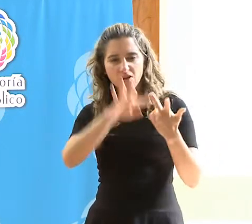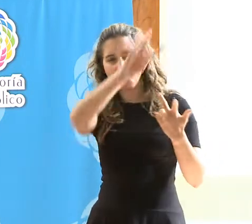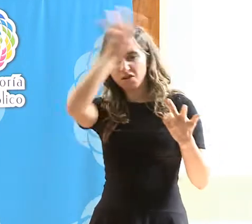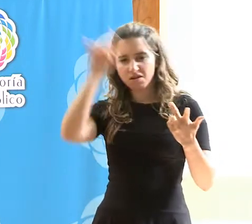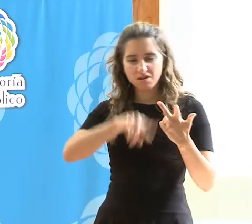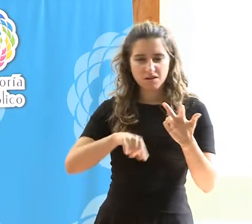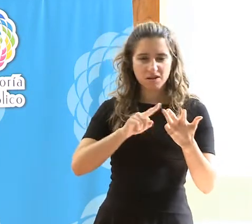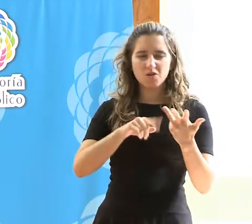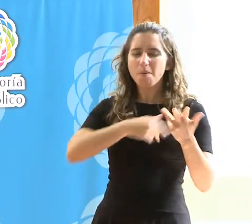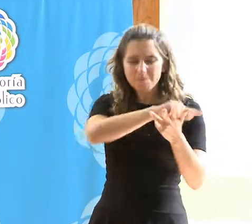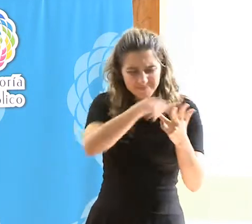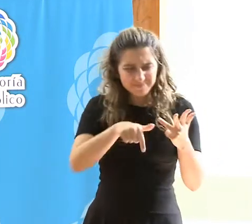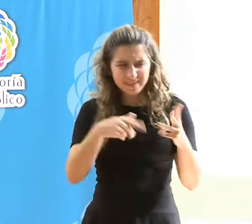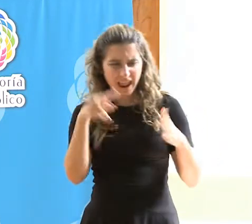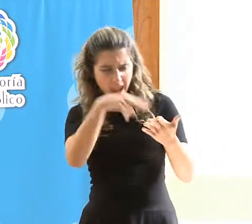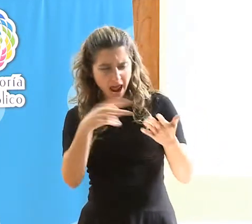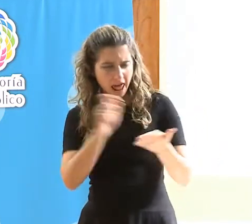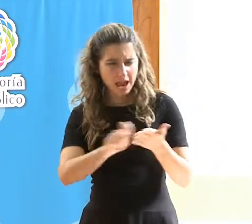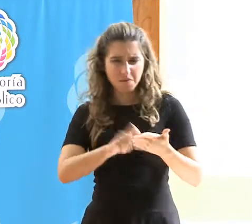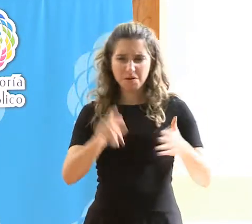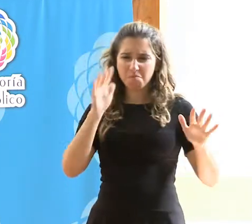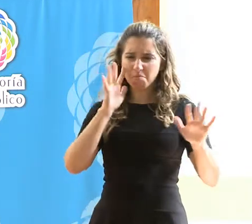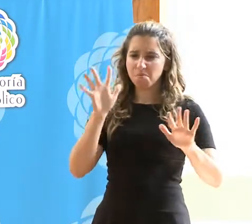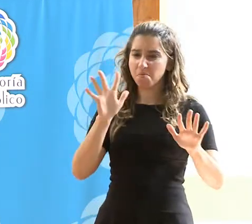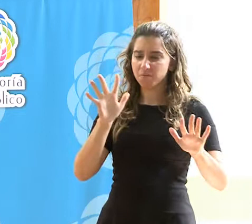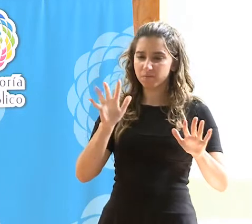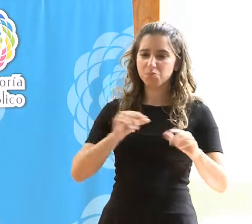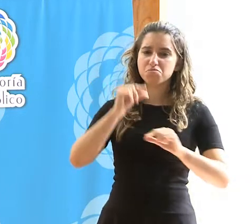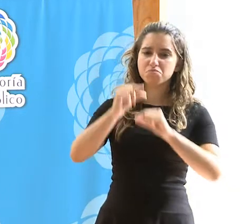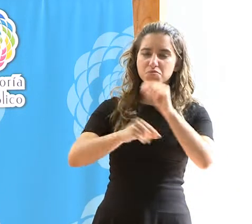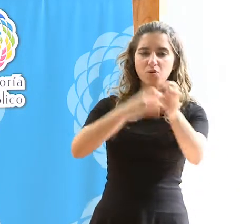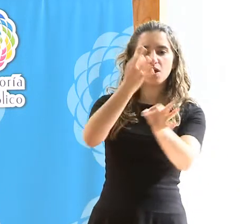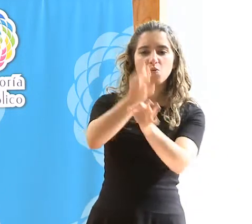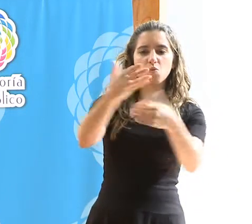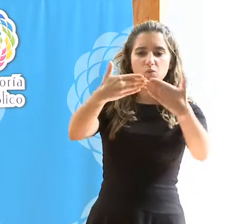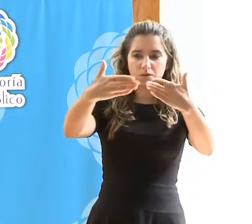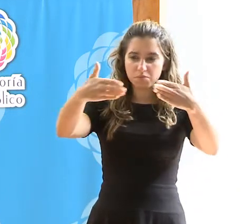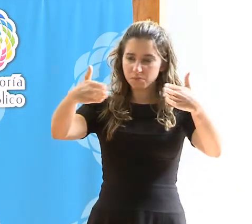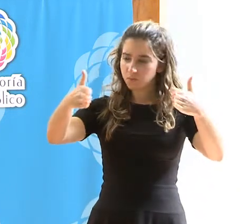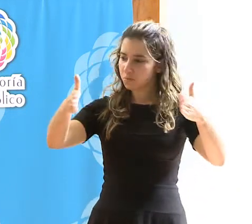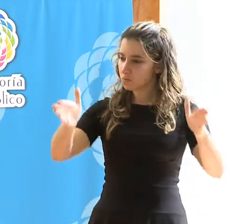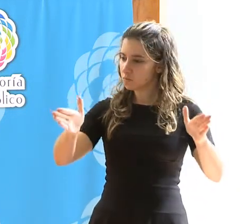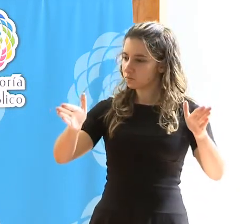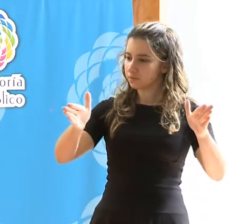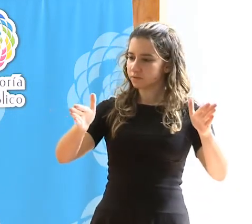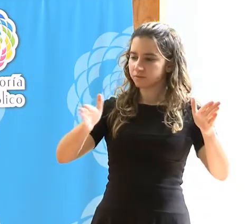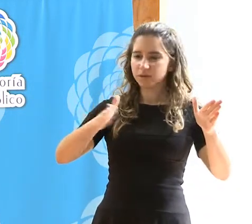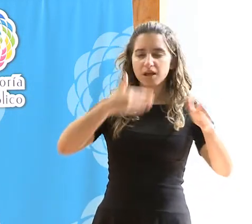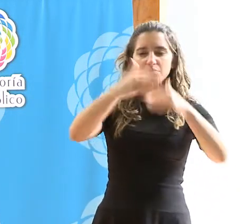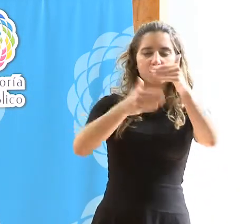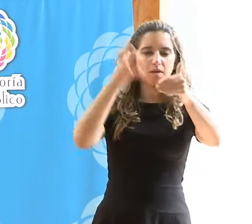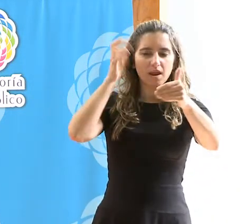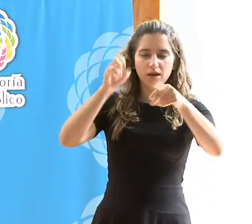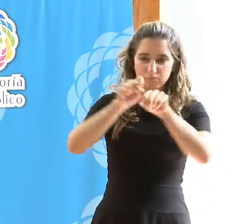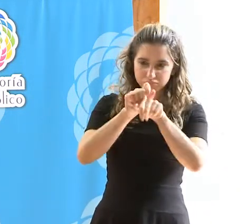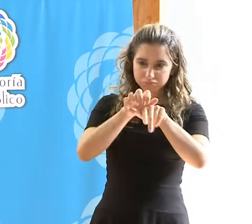la mayoría analfabetos. Pero llegaron las escuelas públicas que enseñaron a leer al futuro ciudadano y más tarde la radio, que